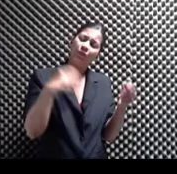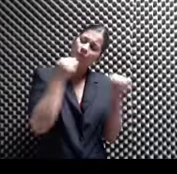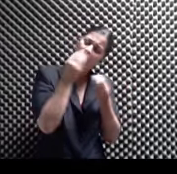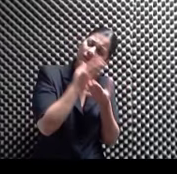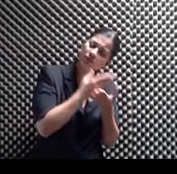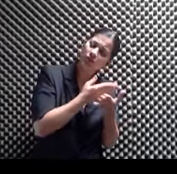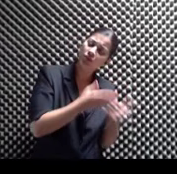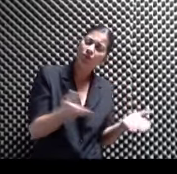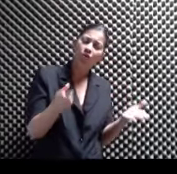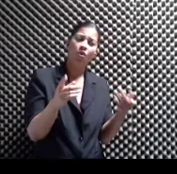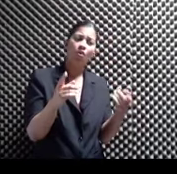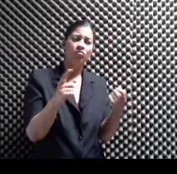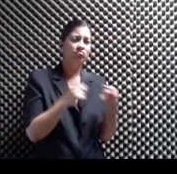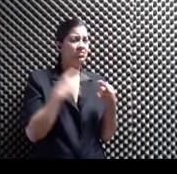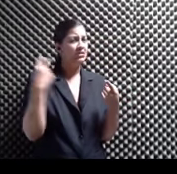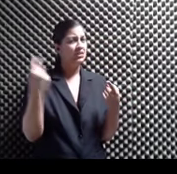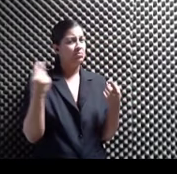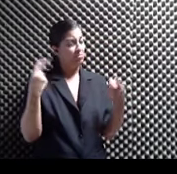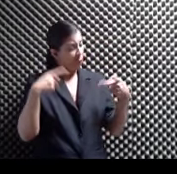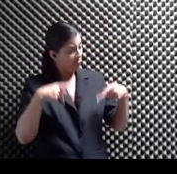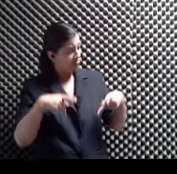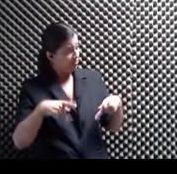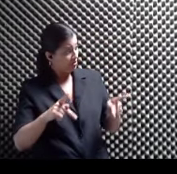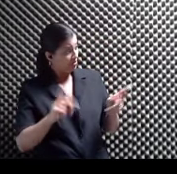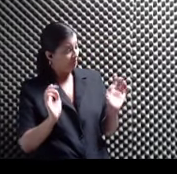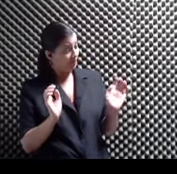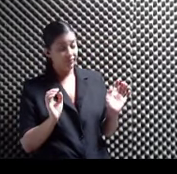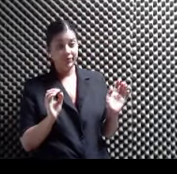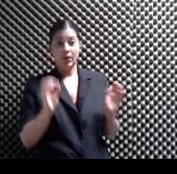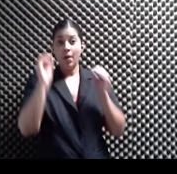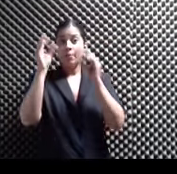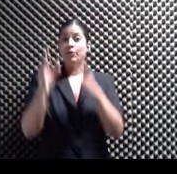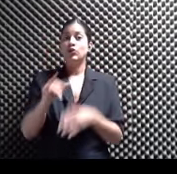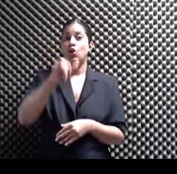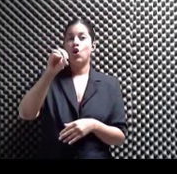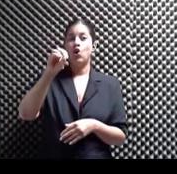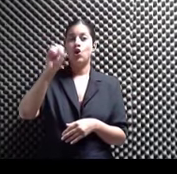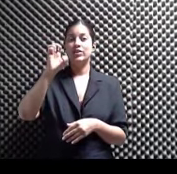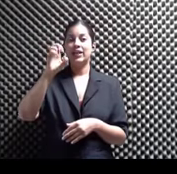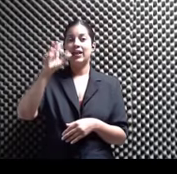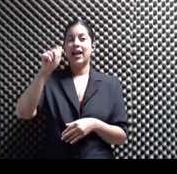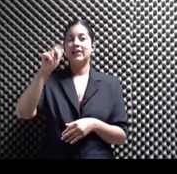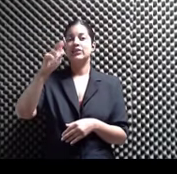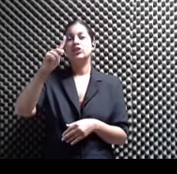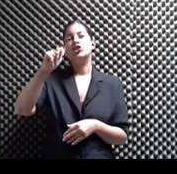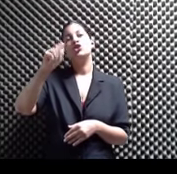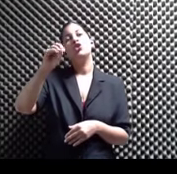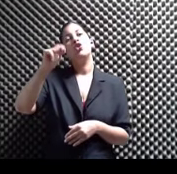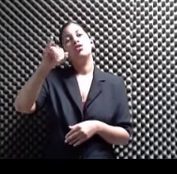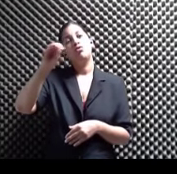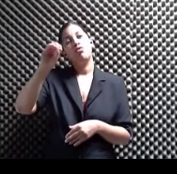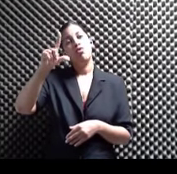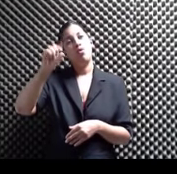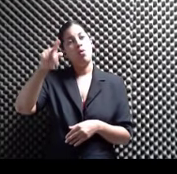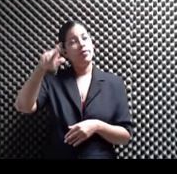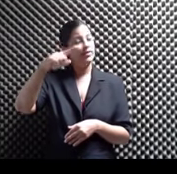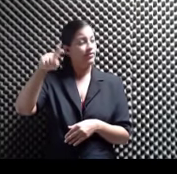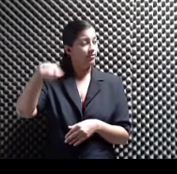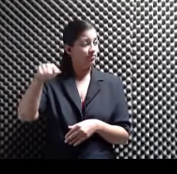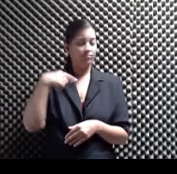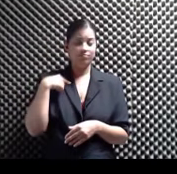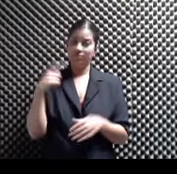información, daba espacio al profesor José Antonio López en su programa. Y además programaba música en muchas